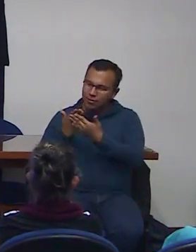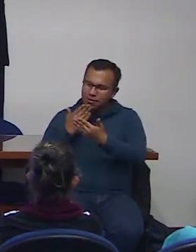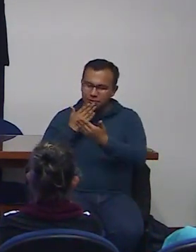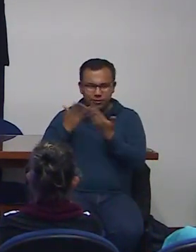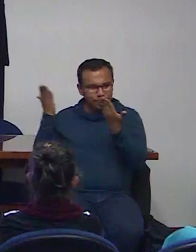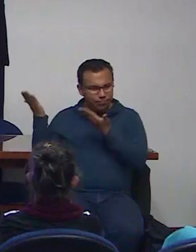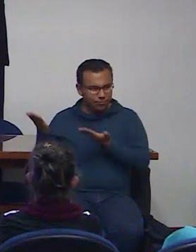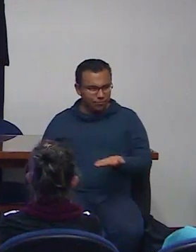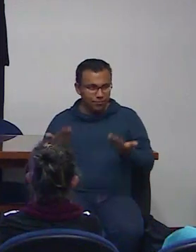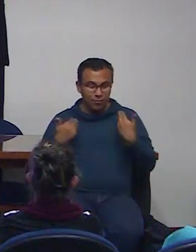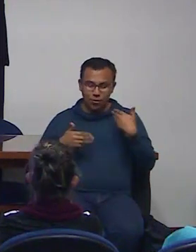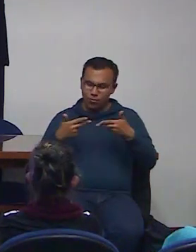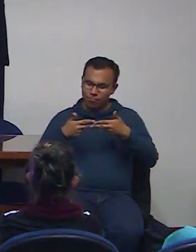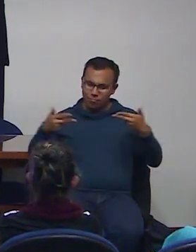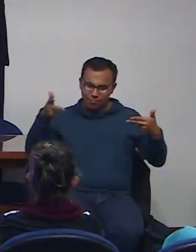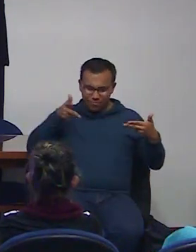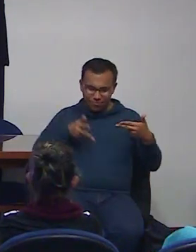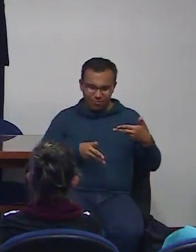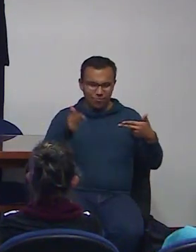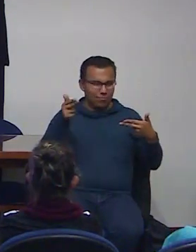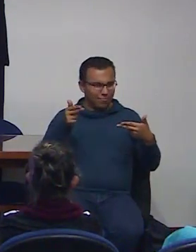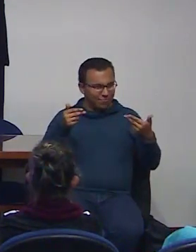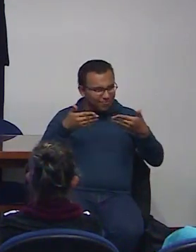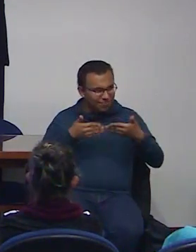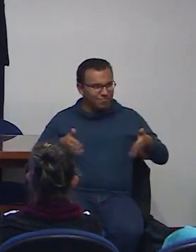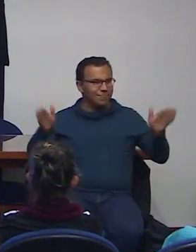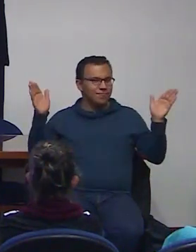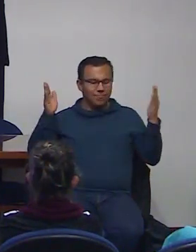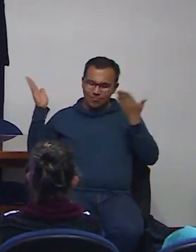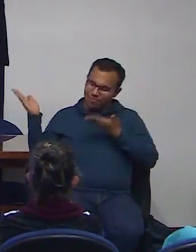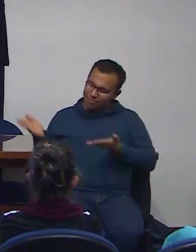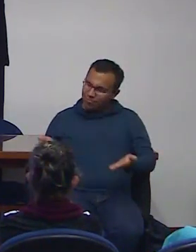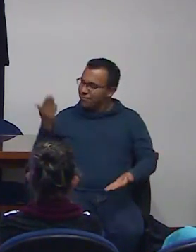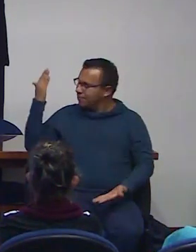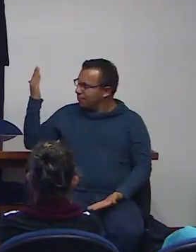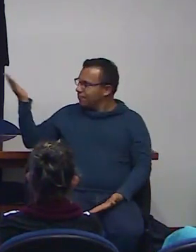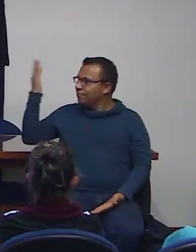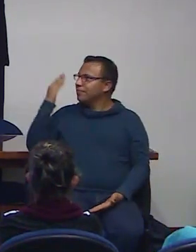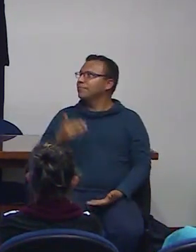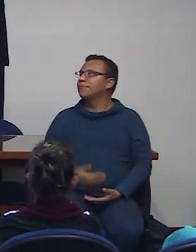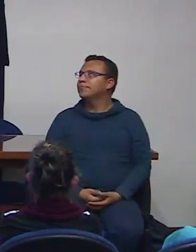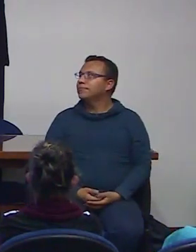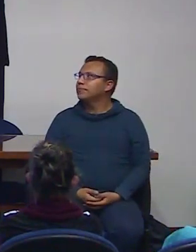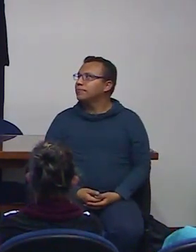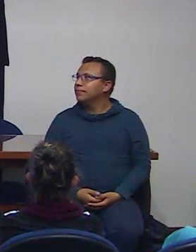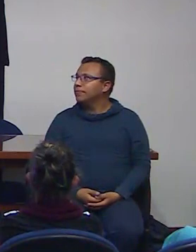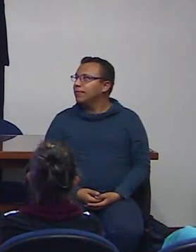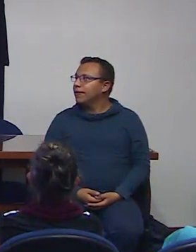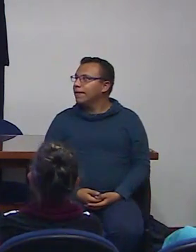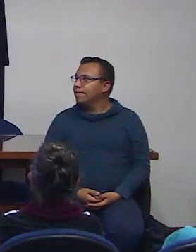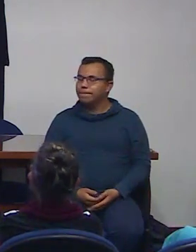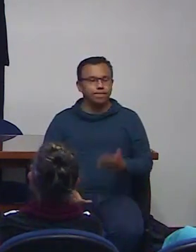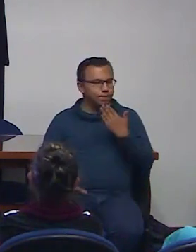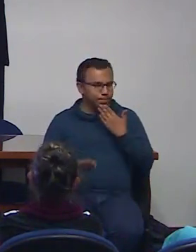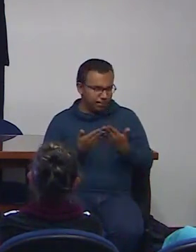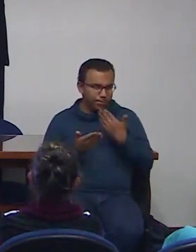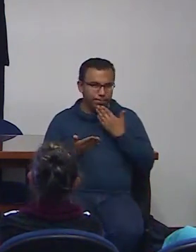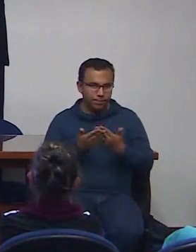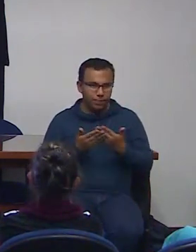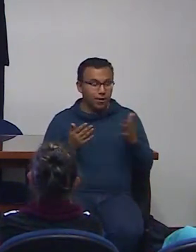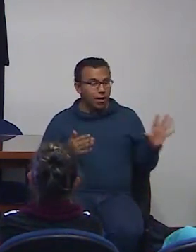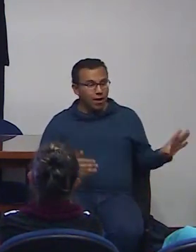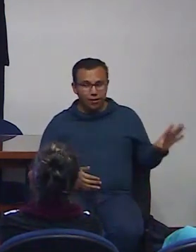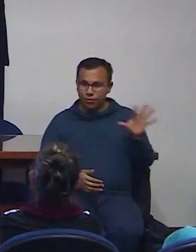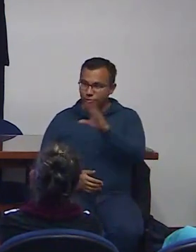por venir por abrir con brocha oro este seminario y pues quedas ya con la palabra Muchas gracias Juli